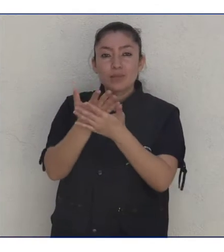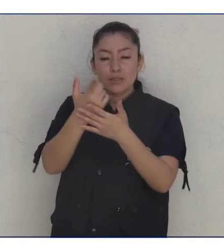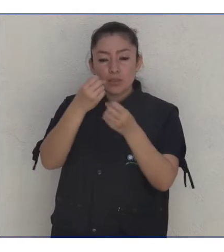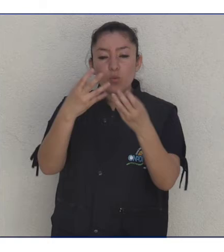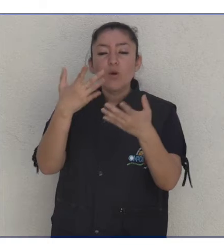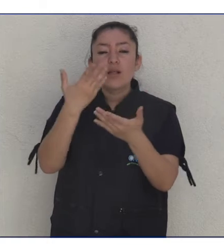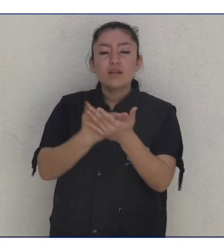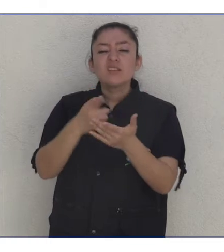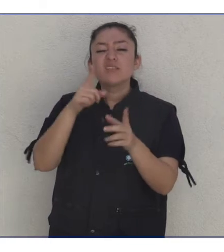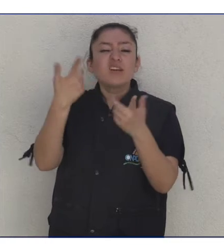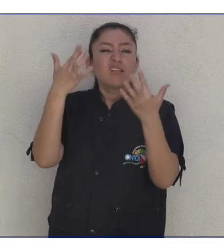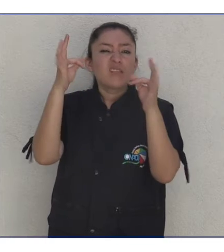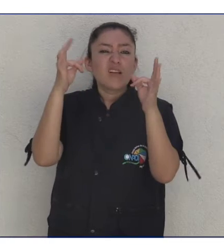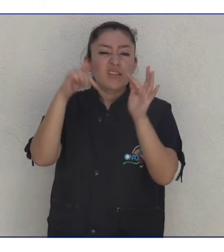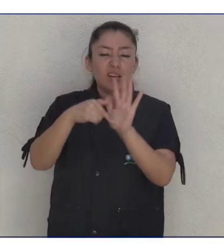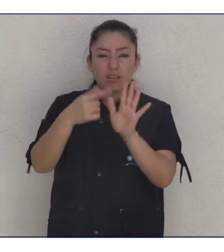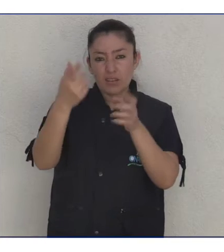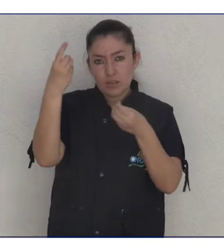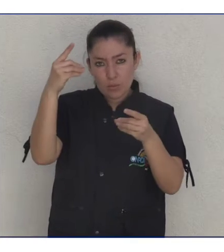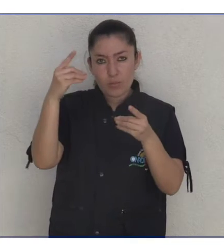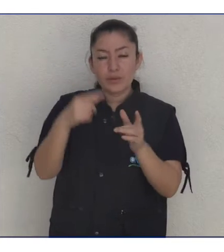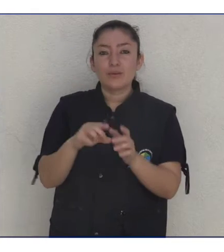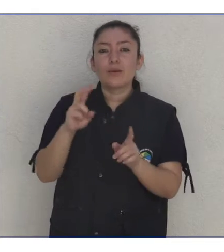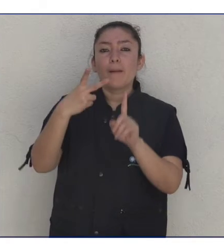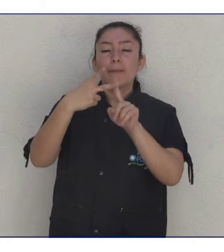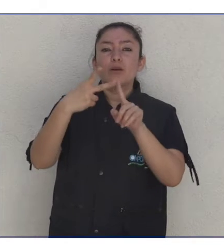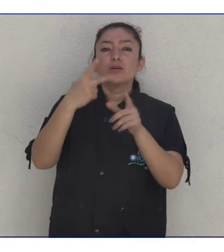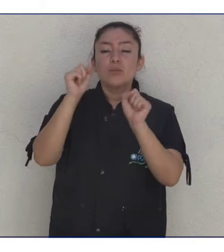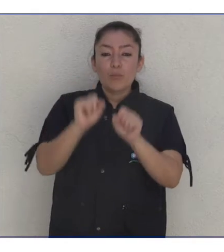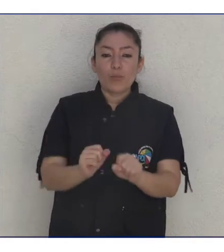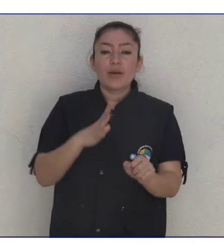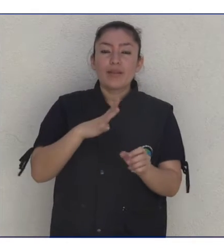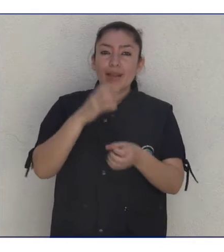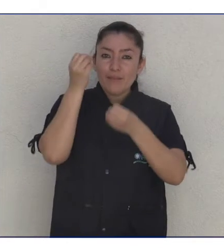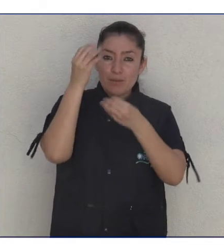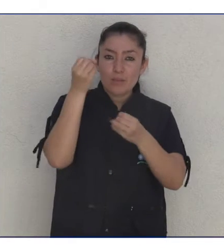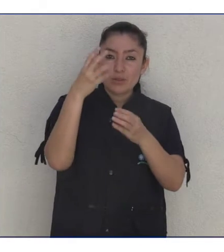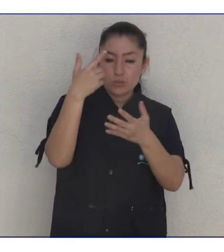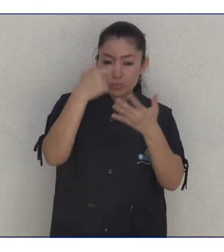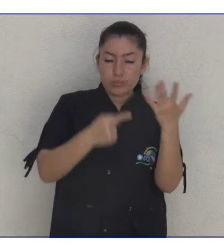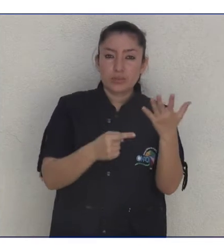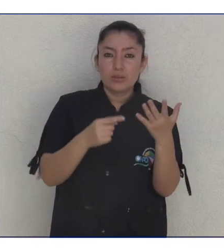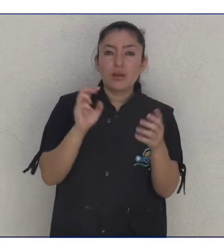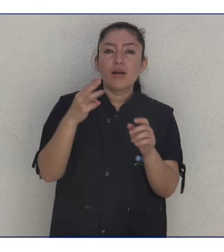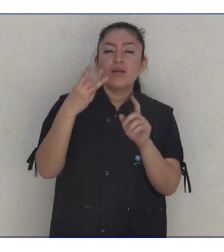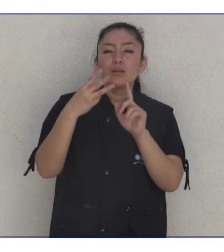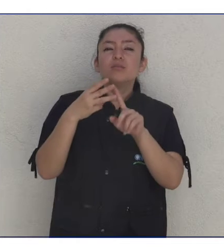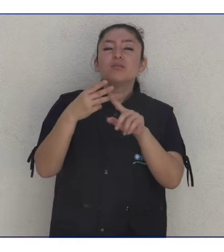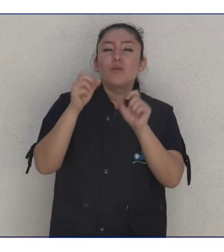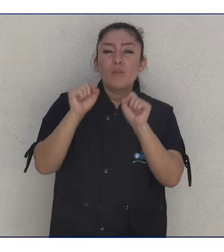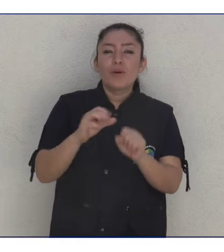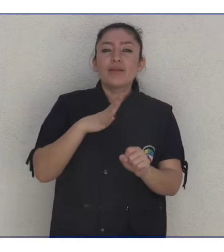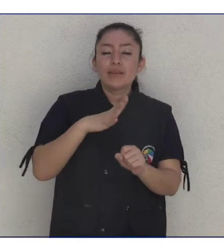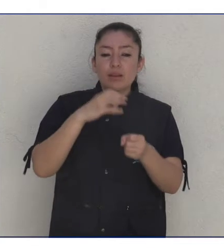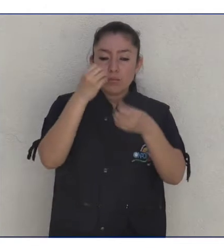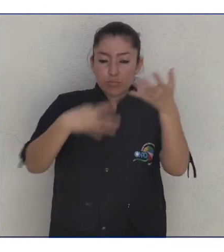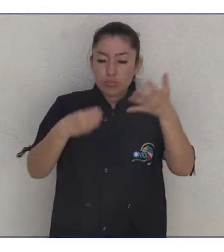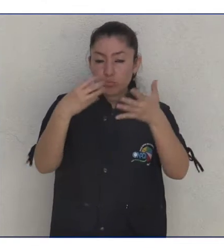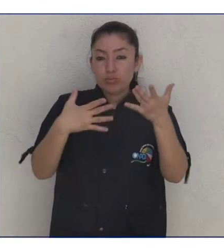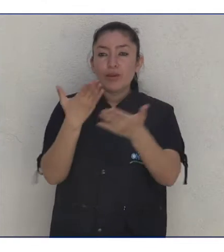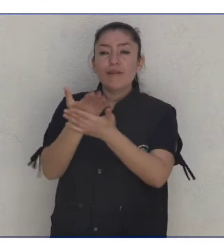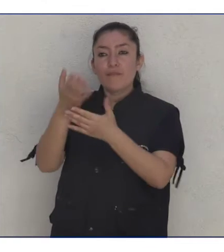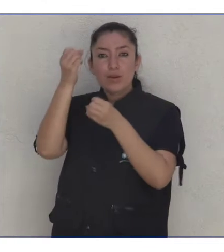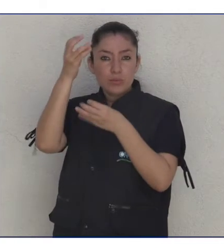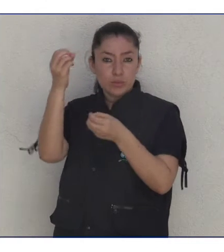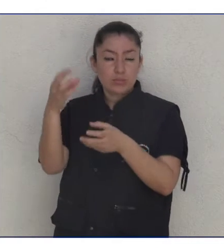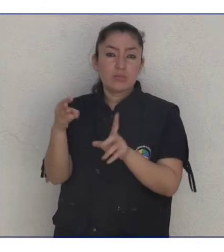formuladas al sujeto obligado de que se trate y el tipo de información requerida. 2. Resultado de cada una de las solicitudes de